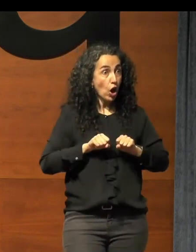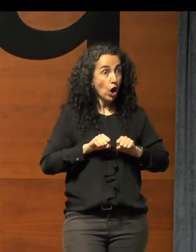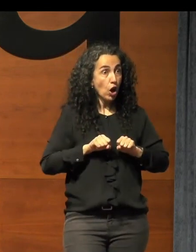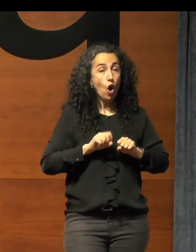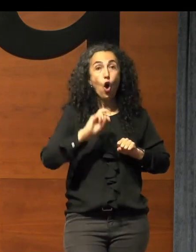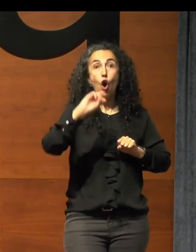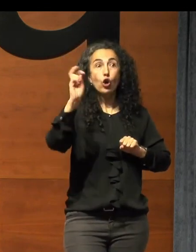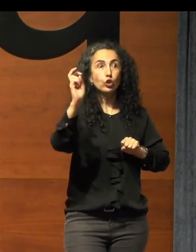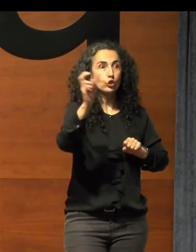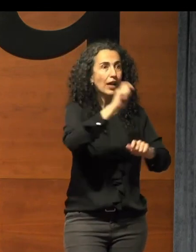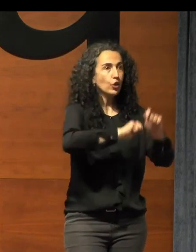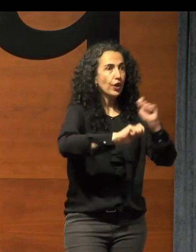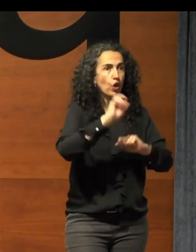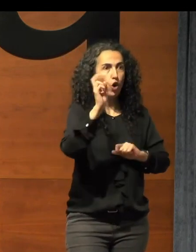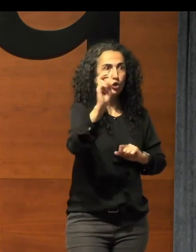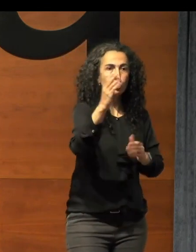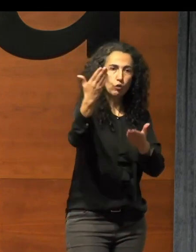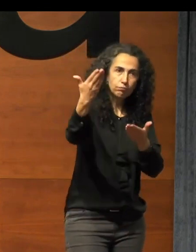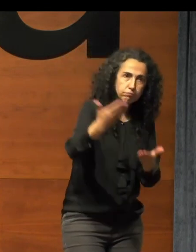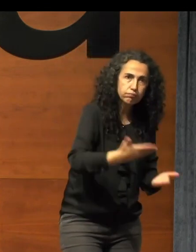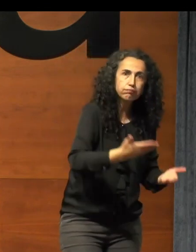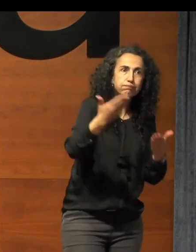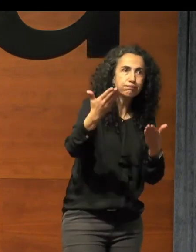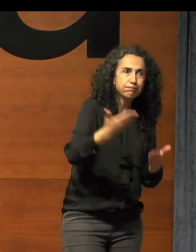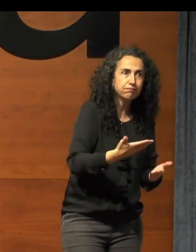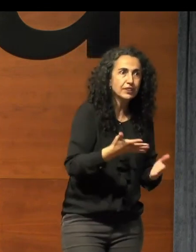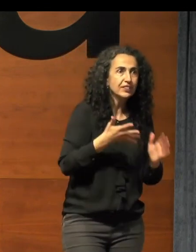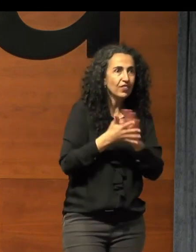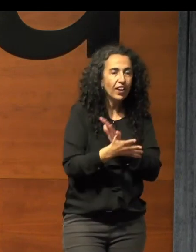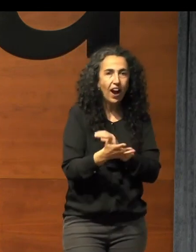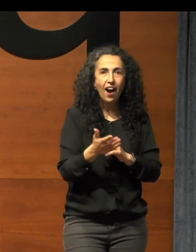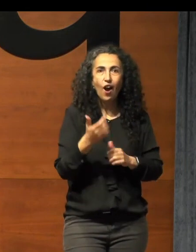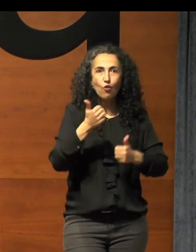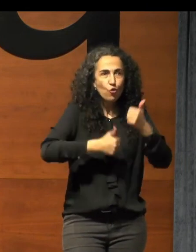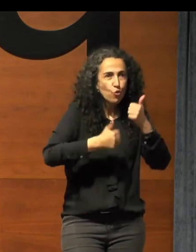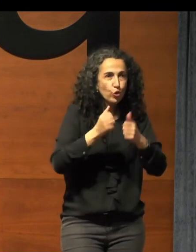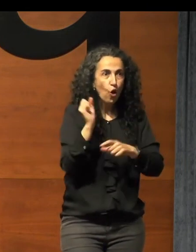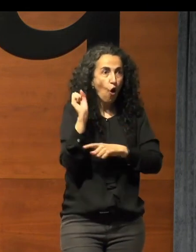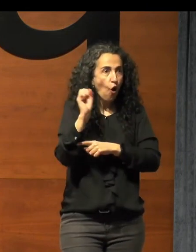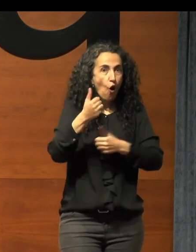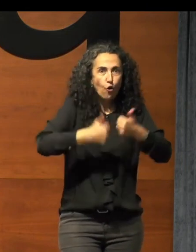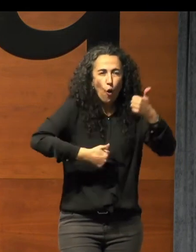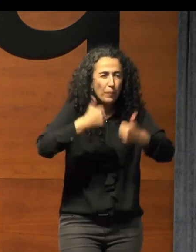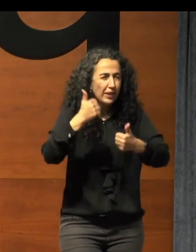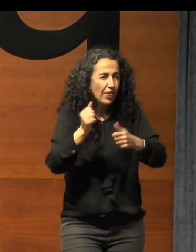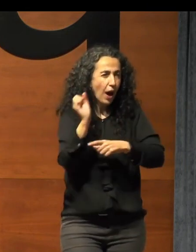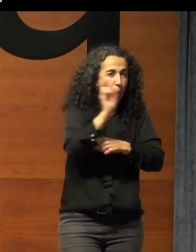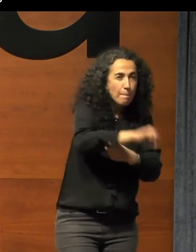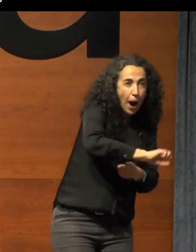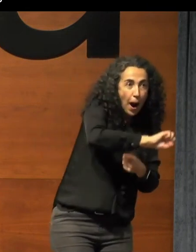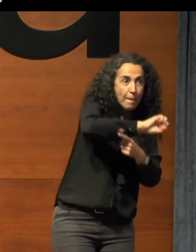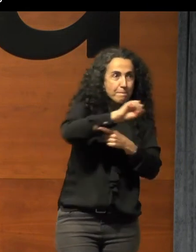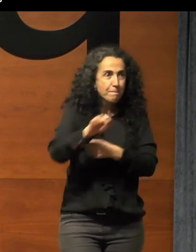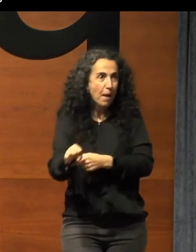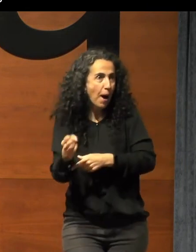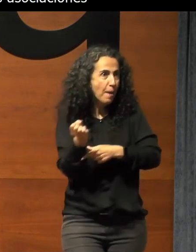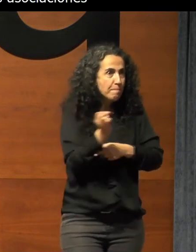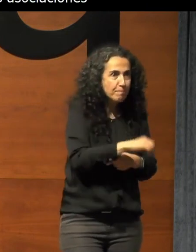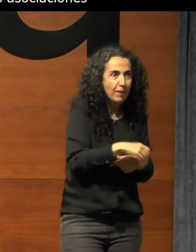Las asociaciones que lo organizaban invitaban a otras asociaciones a participar en